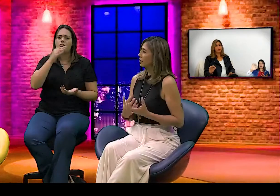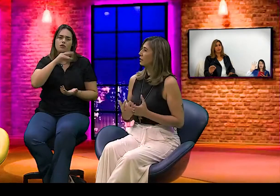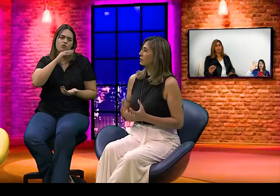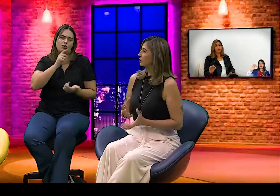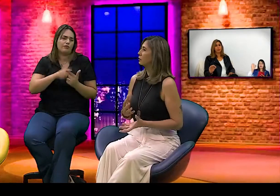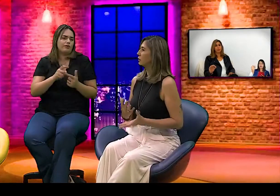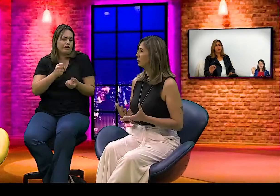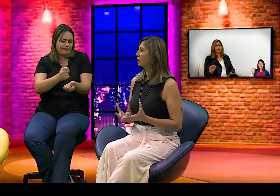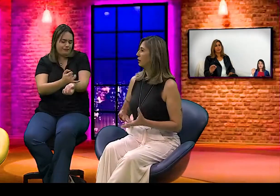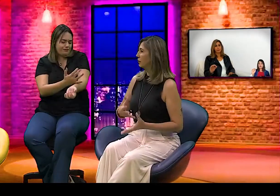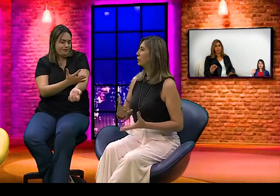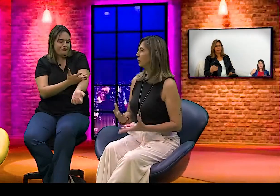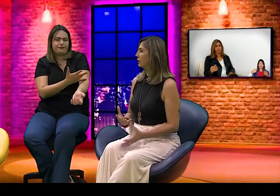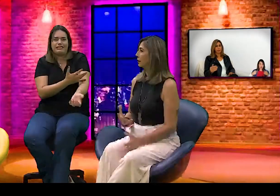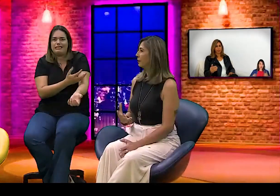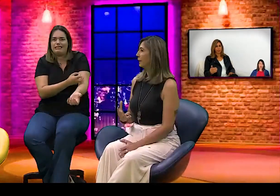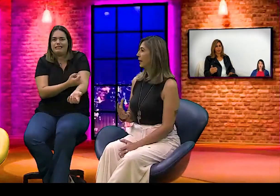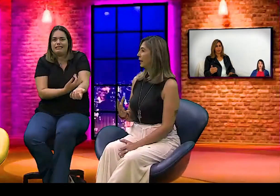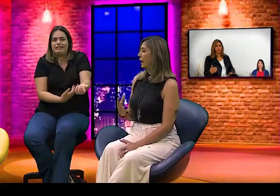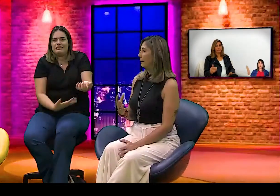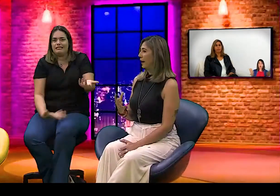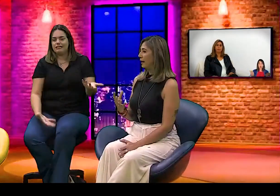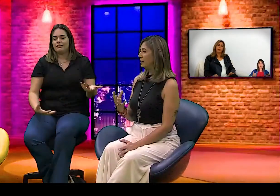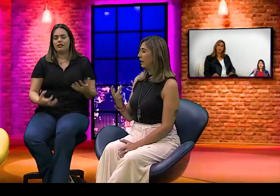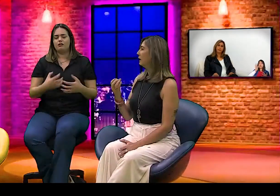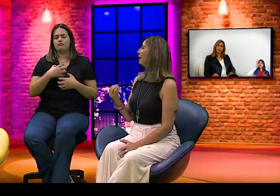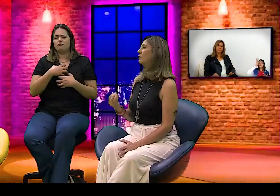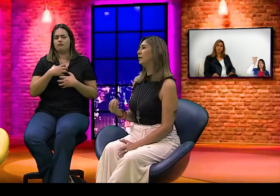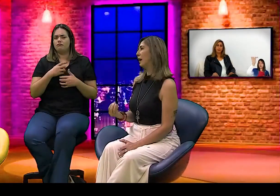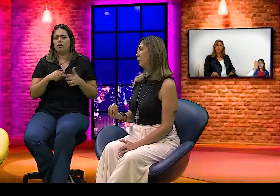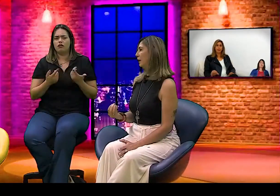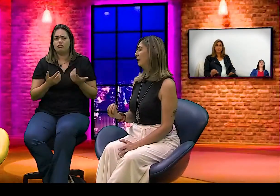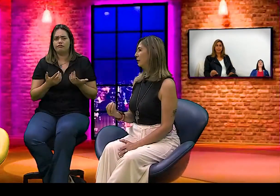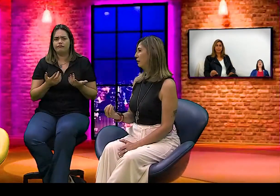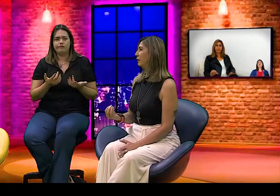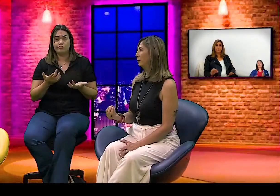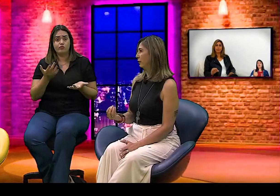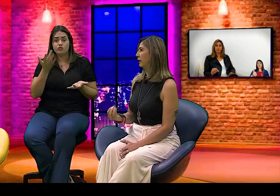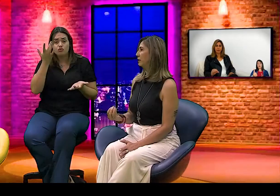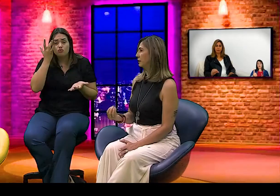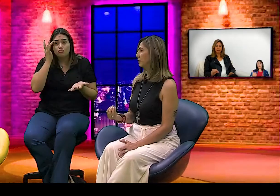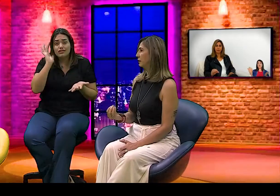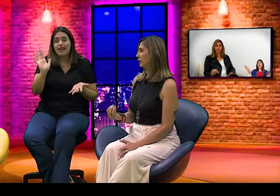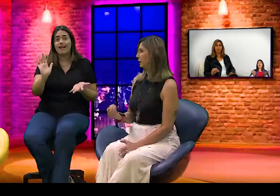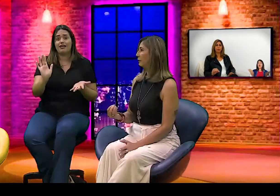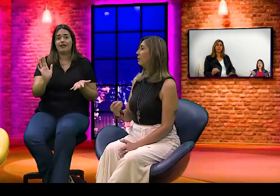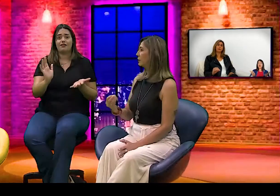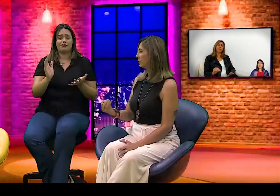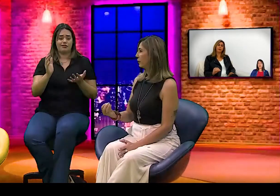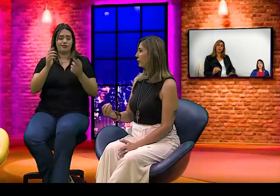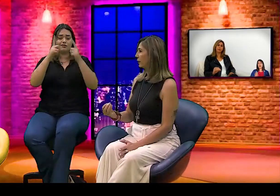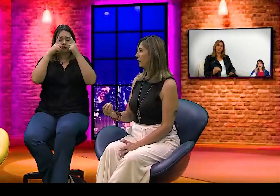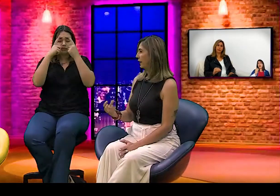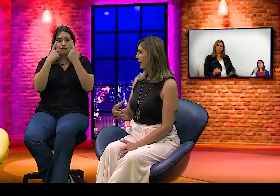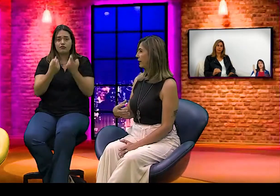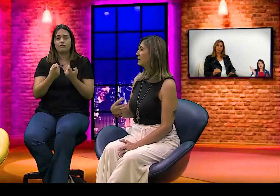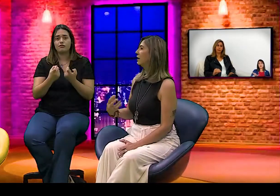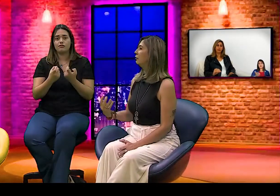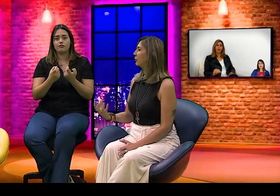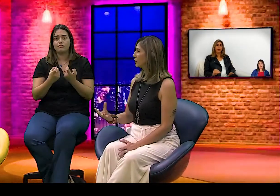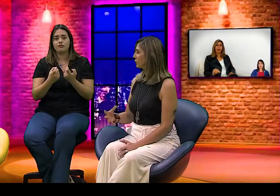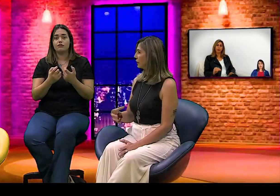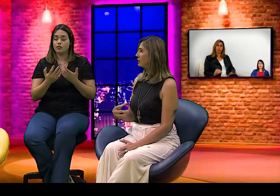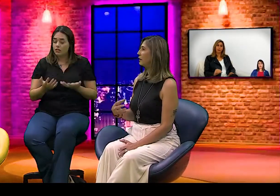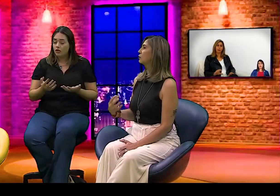emocionalmente ela se sente mexida, mas ela ainda não sabe que está vivendo violência. Então, da mesma forma, é